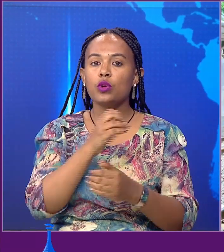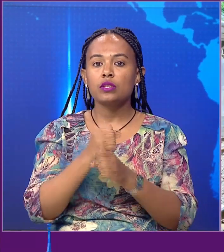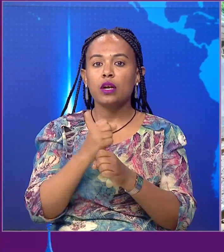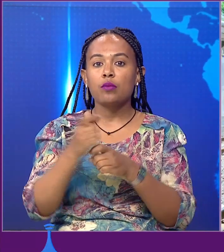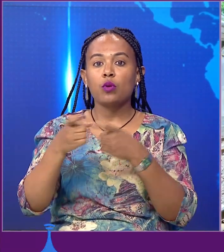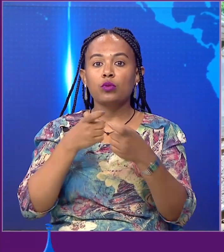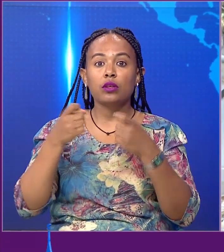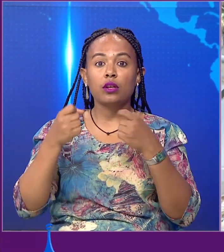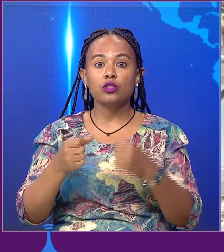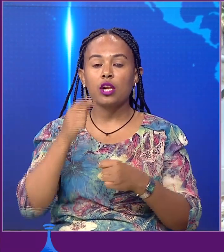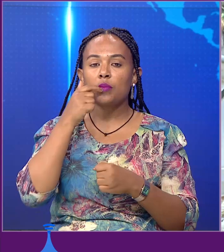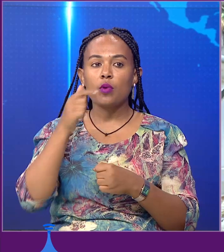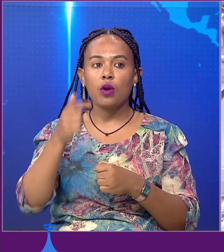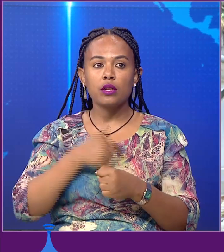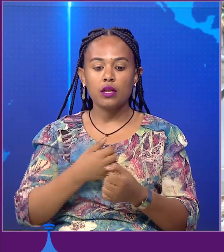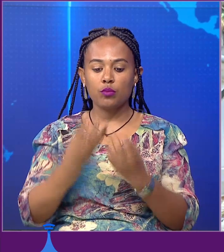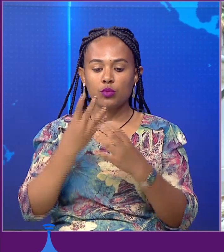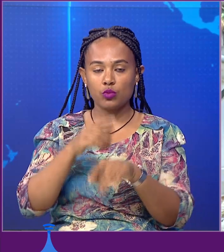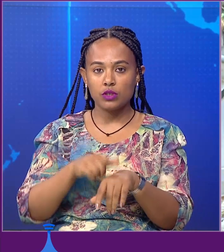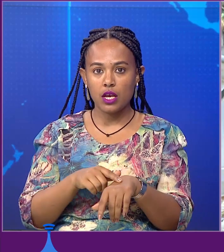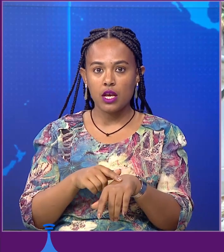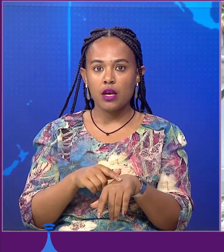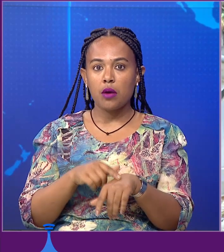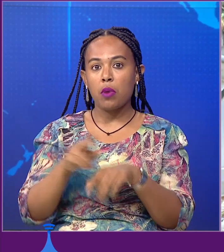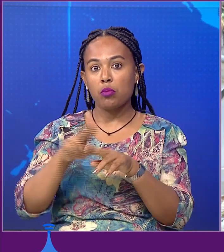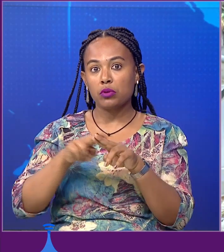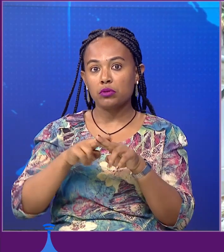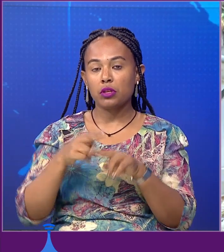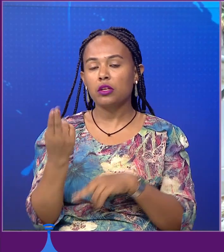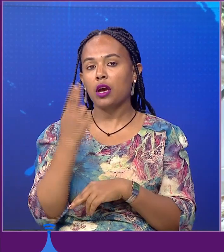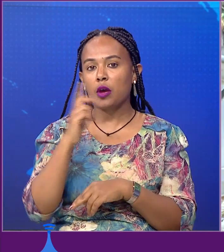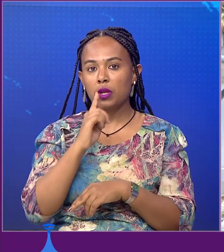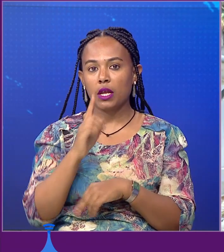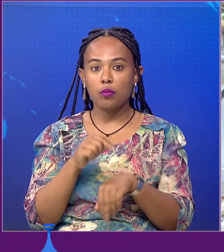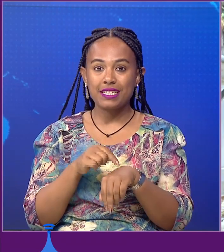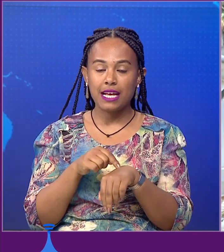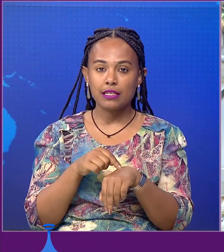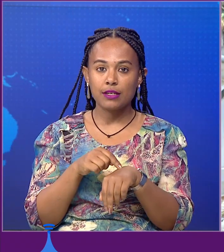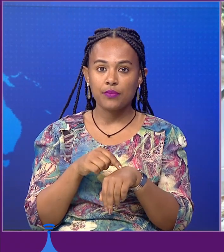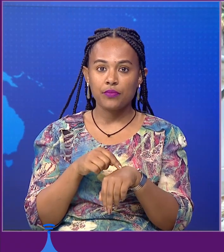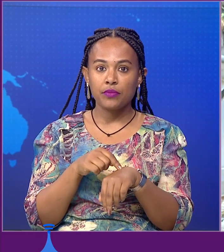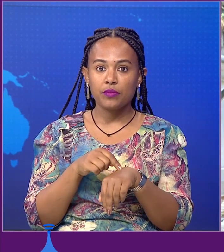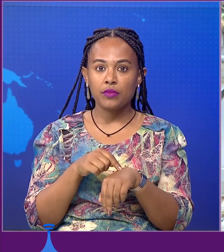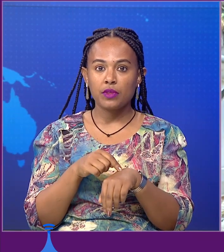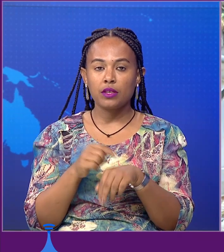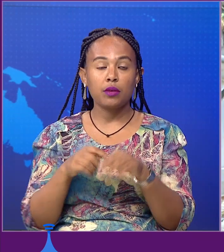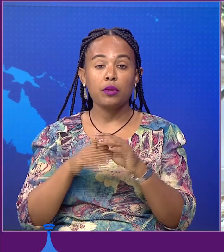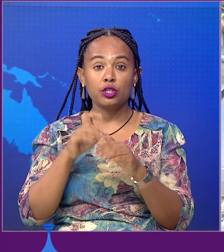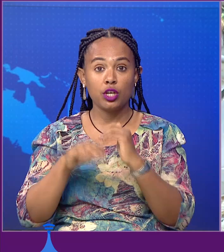መቆጣጠር ያስችላል ብሏል። እኔ ብዙ ጊዜ ባቡር ይጠቀማለሁ። በሰዓት ላይ በጣም ጥሩ